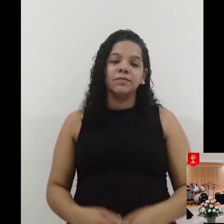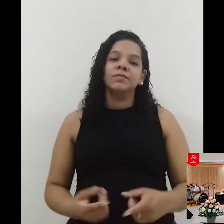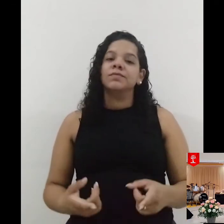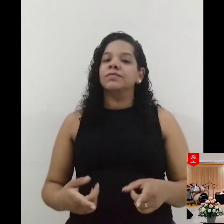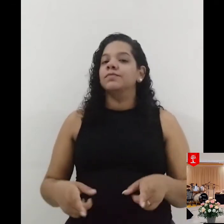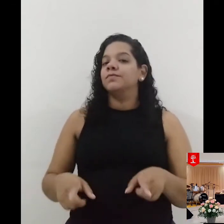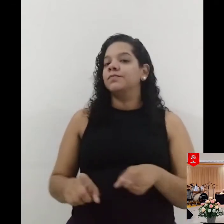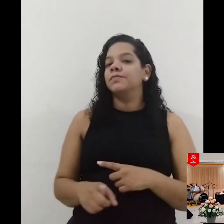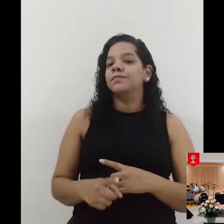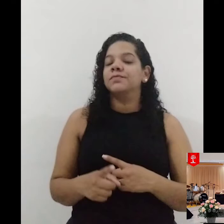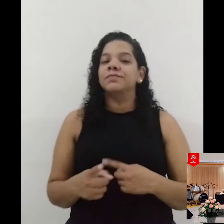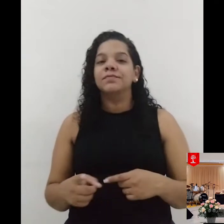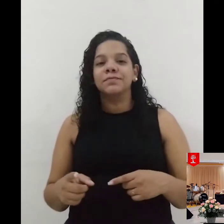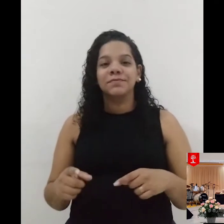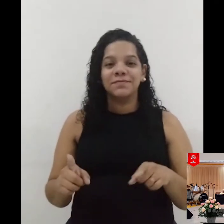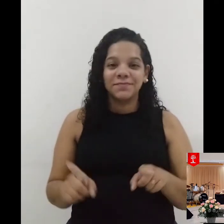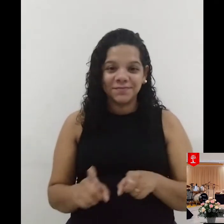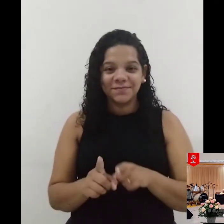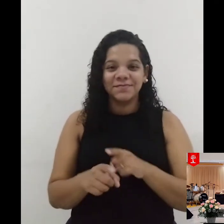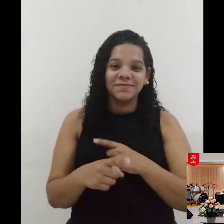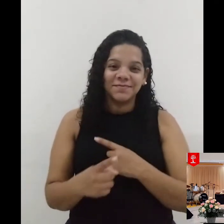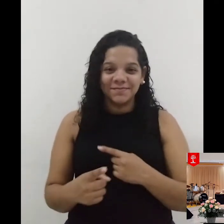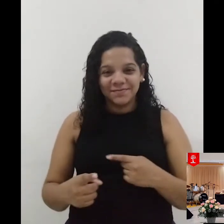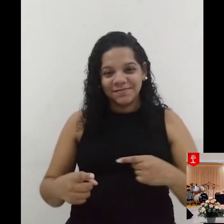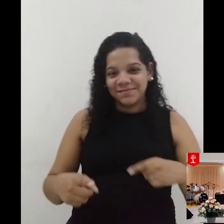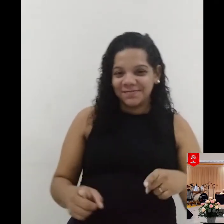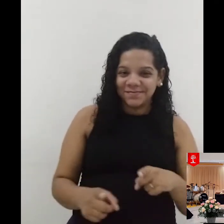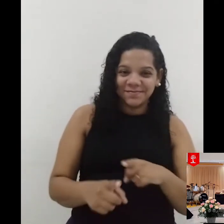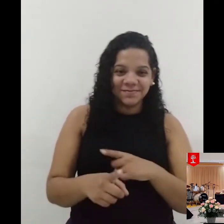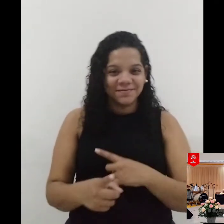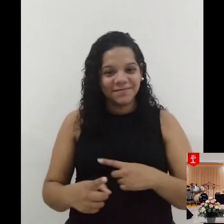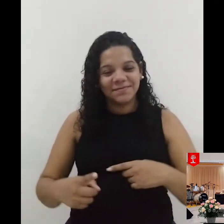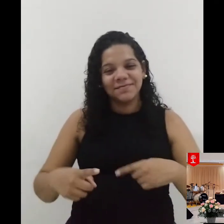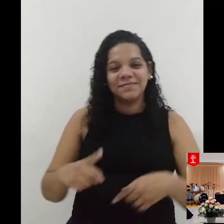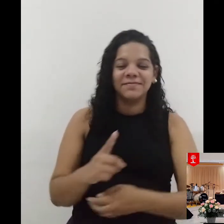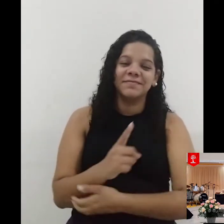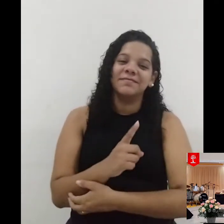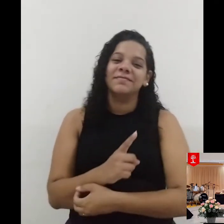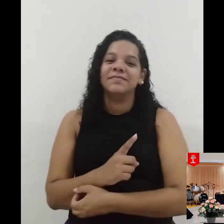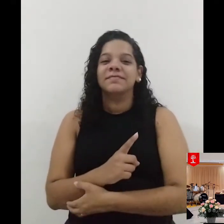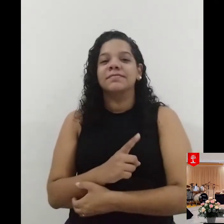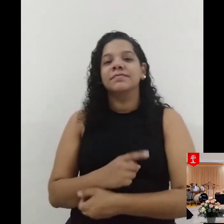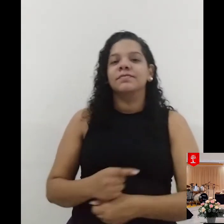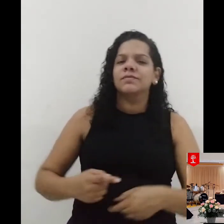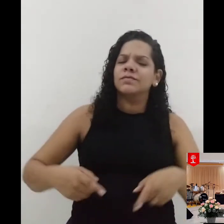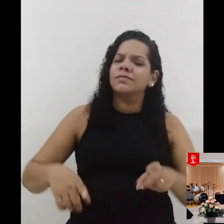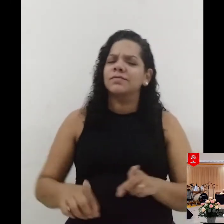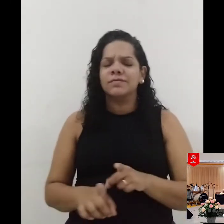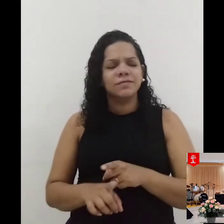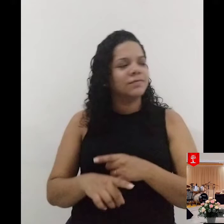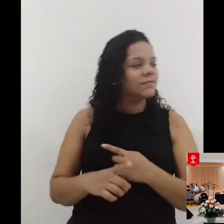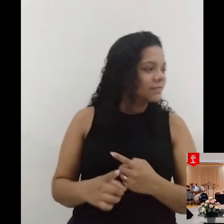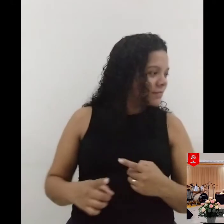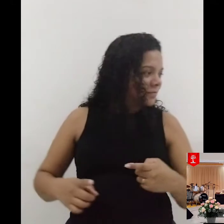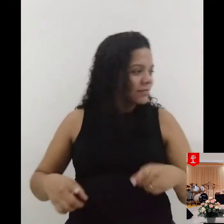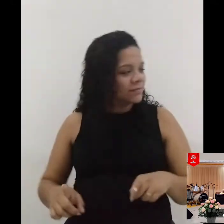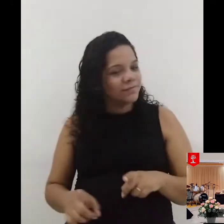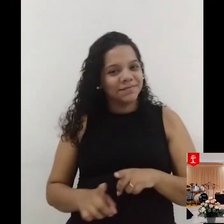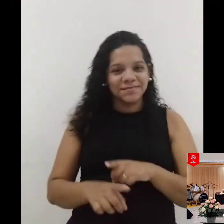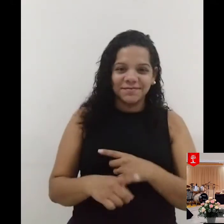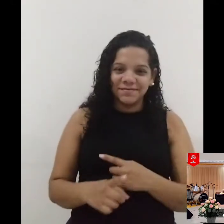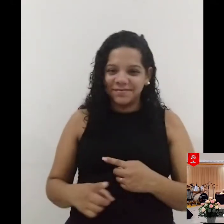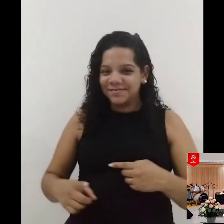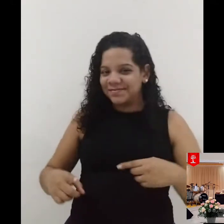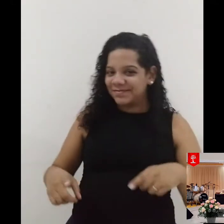Eu te agradeço, Deus, por se lembrar de mim e pelo teu favor, o que